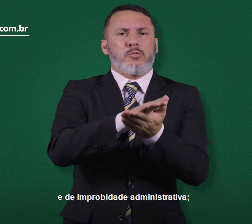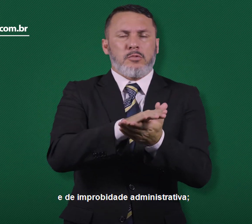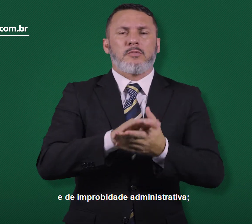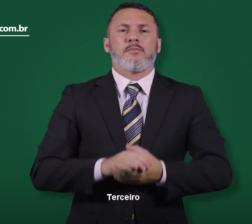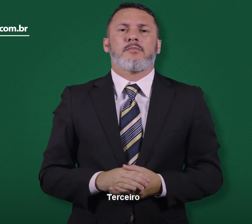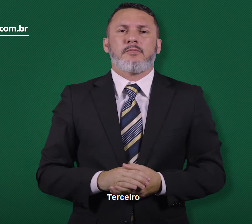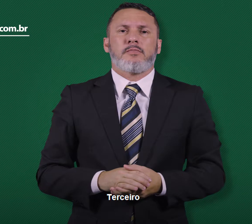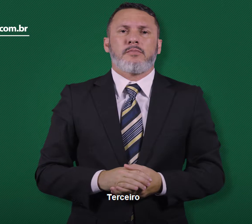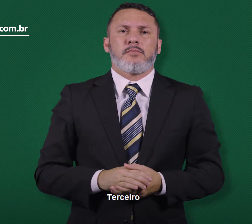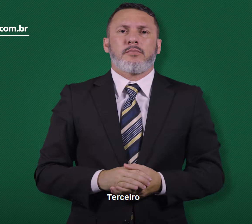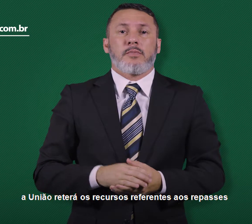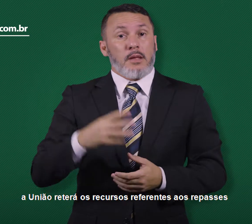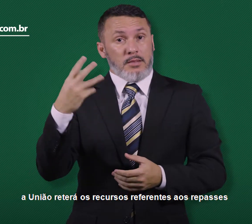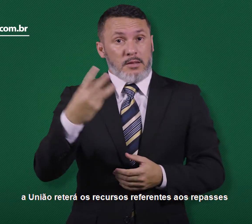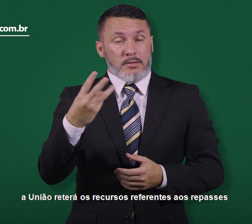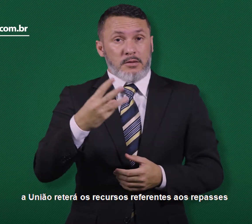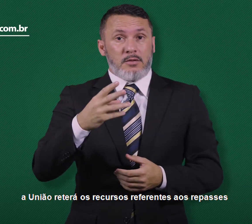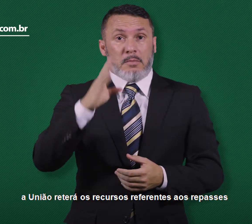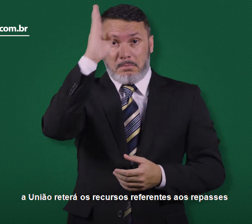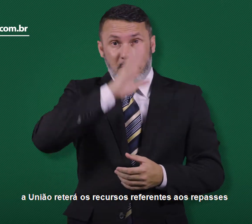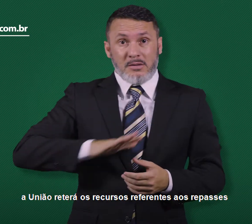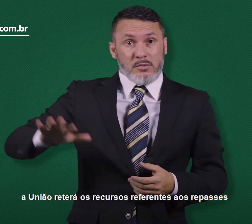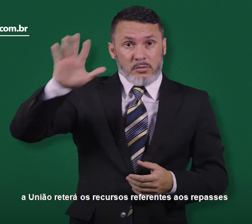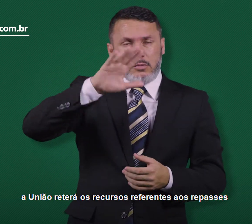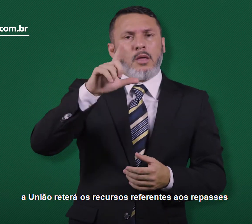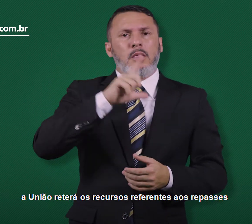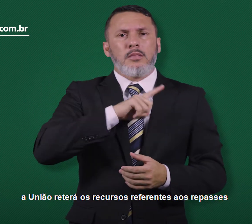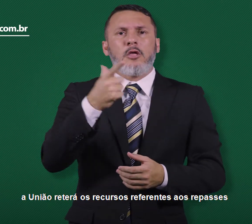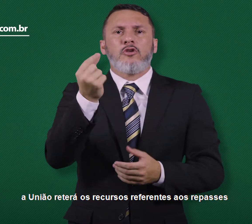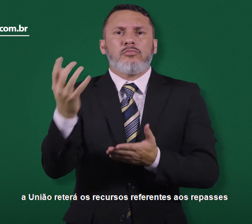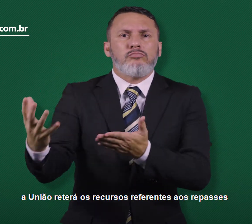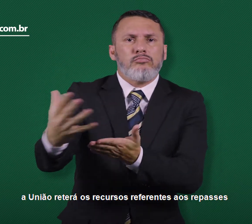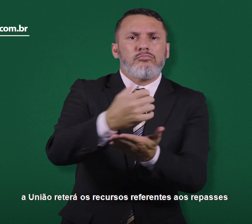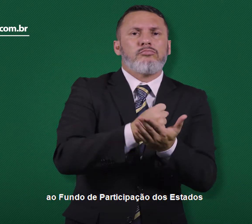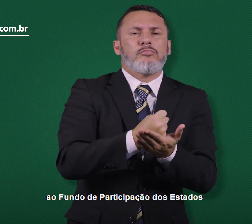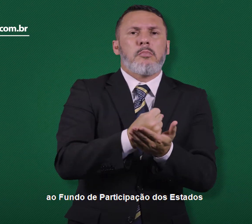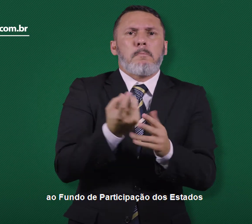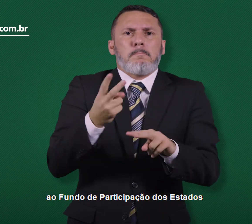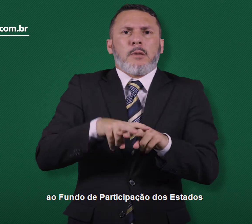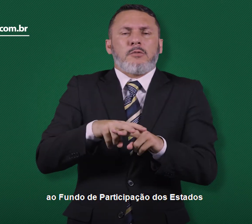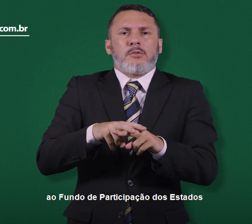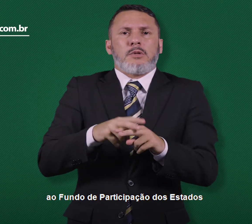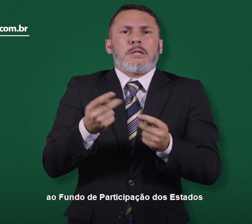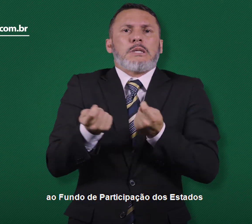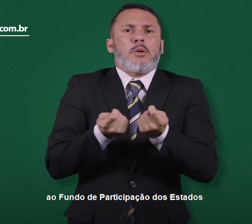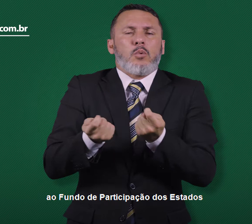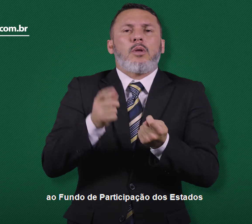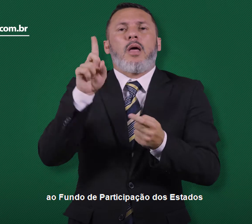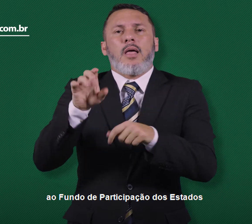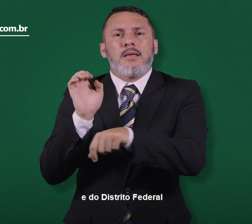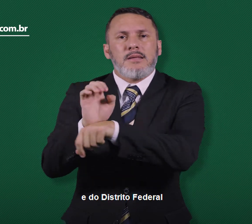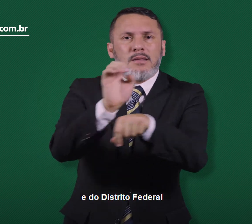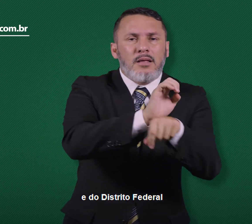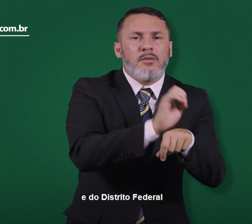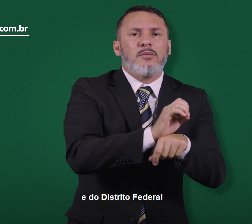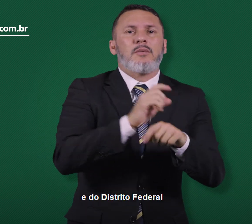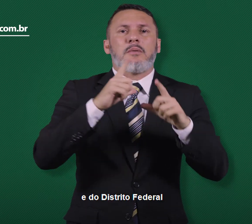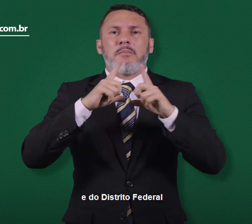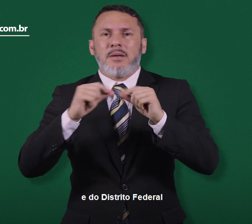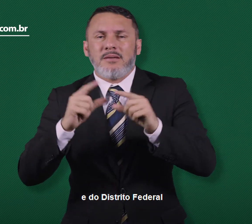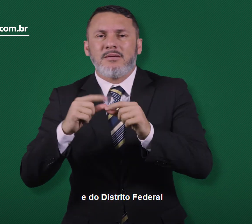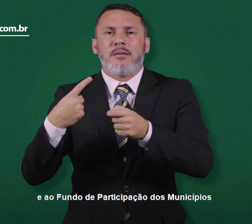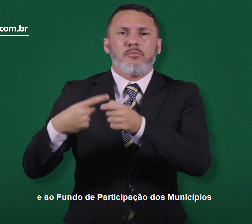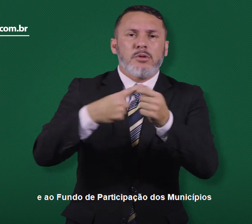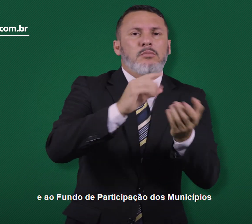administrativa. Terceiro, a União reterá os recursos referentes aos repasses do Fundo de Participação dos Estados e do